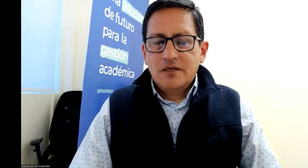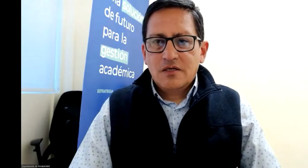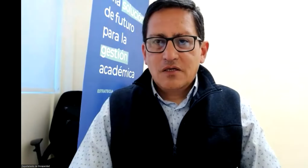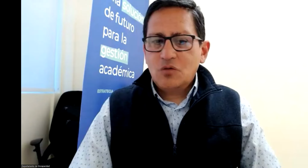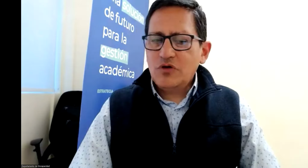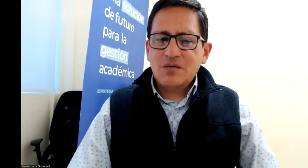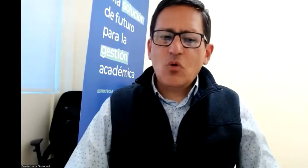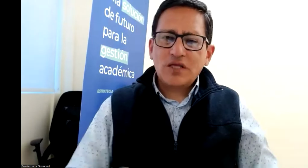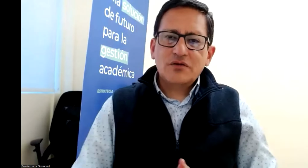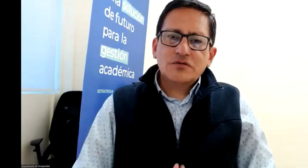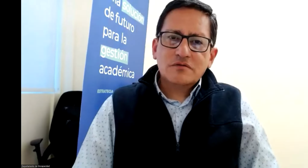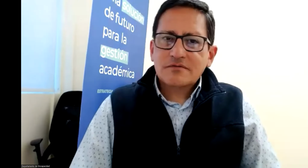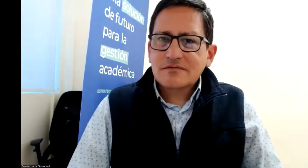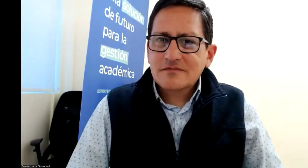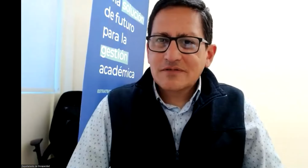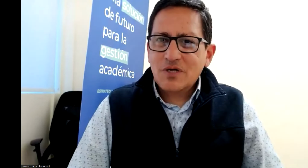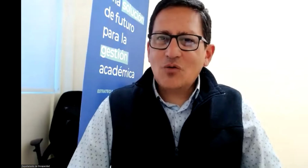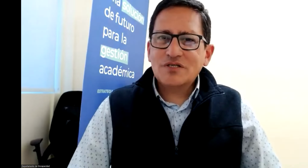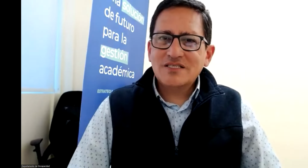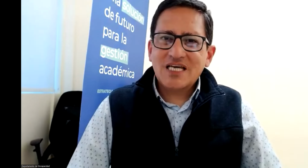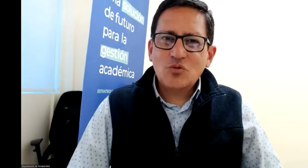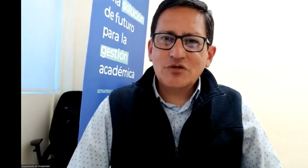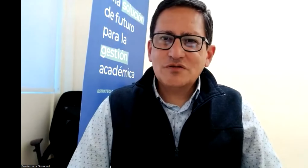cómo diríamos cuántos se acuerdan cómo se decía números